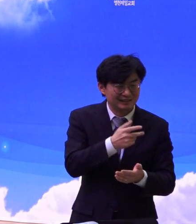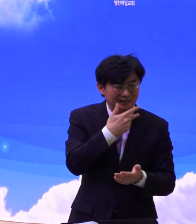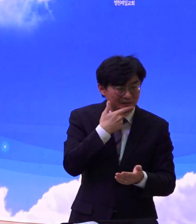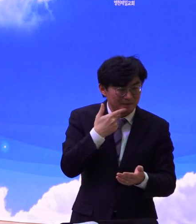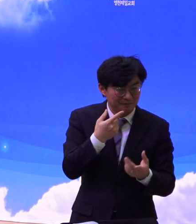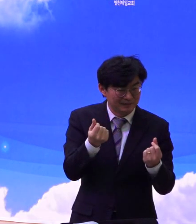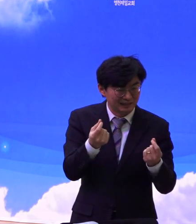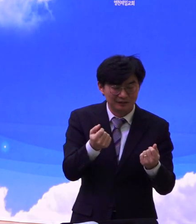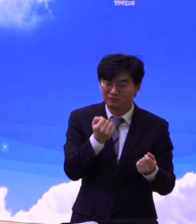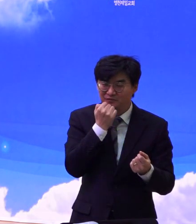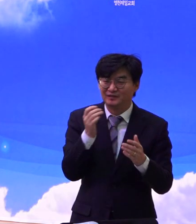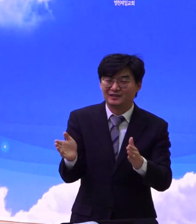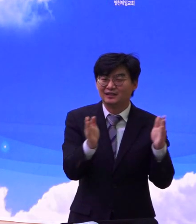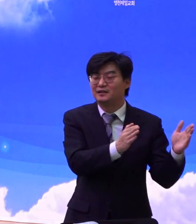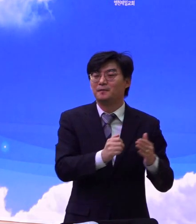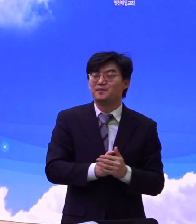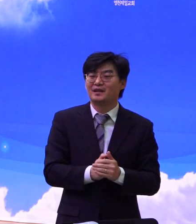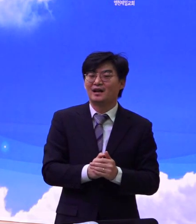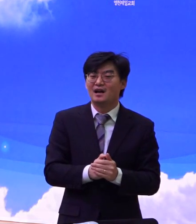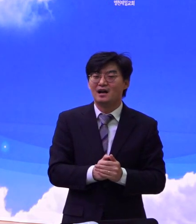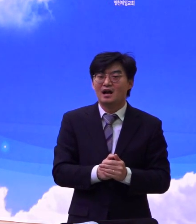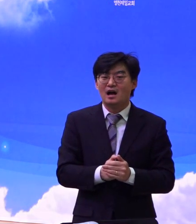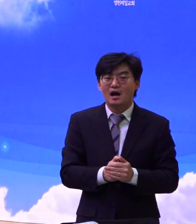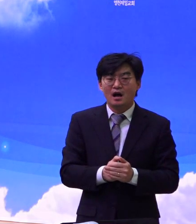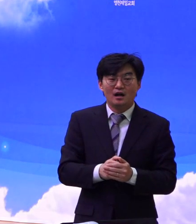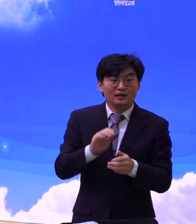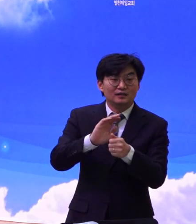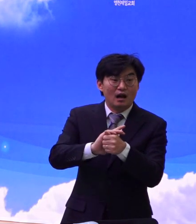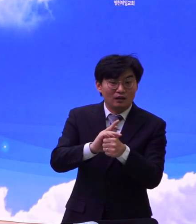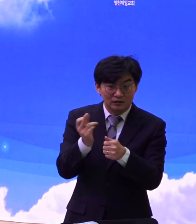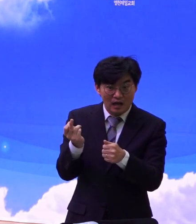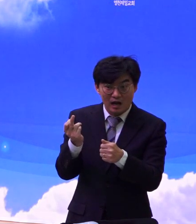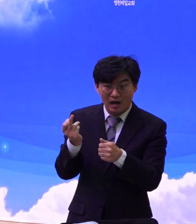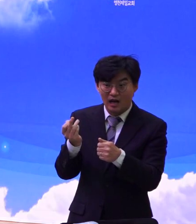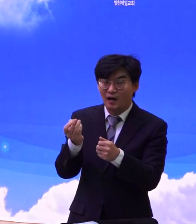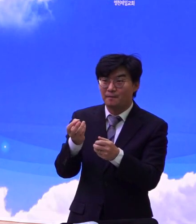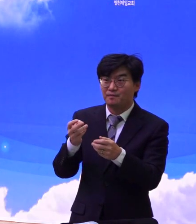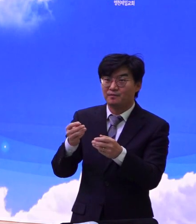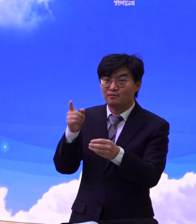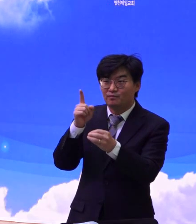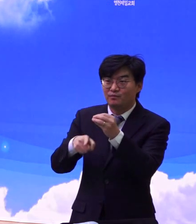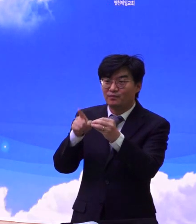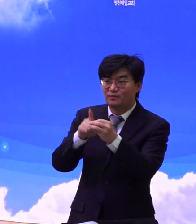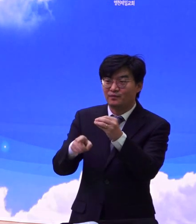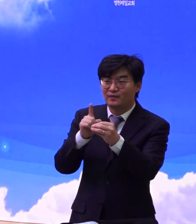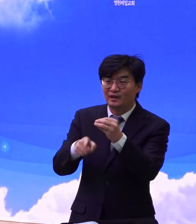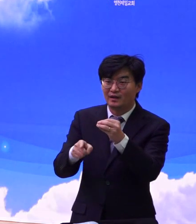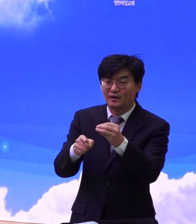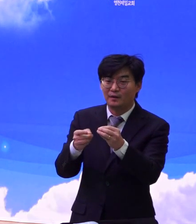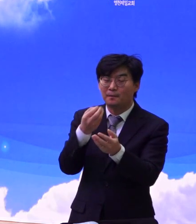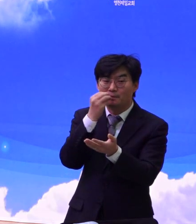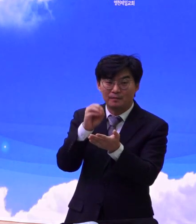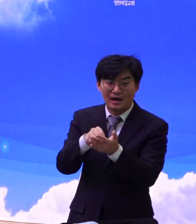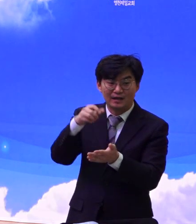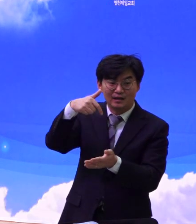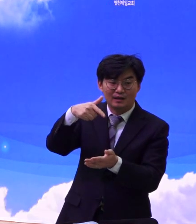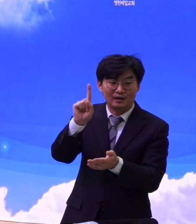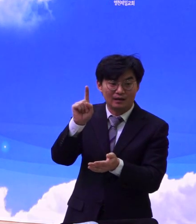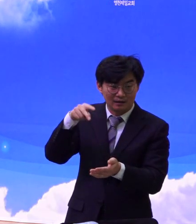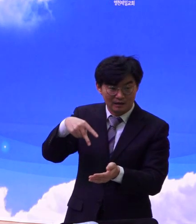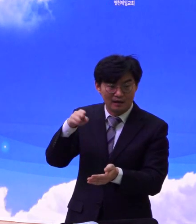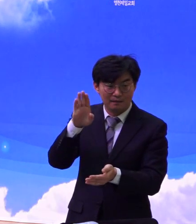다음 세대 자녀들이 뭐 수능 시험을 칠 때나 이럴 때 수많은 부모님들이 갓바위에 올라가려고 줄을 서서 올라간다고